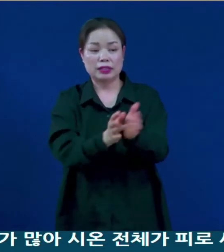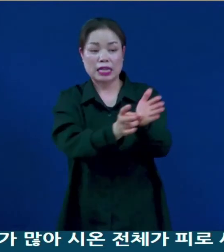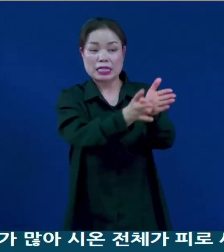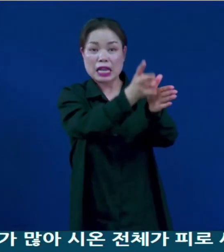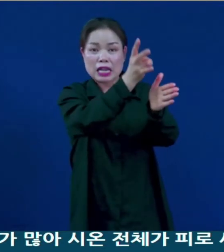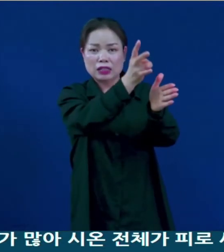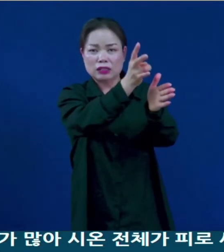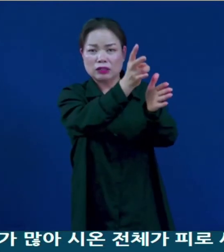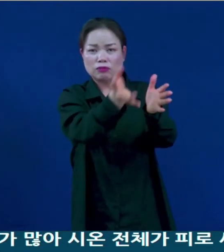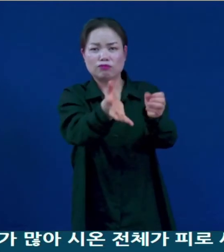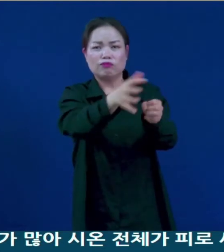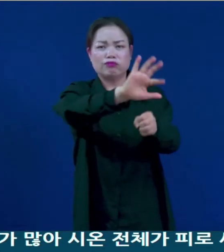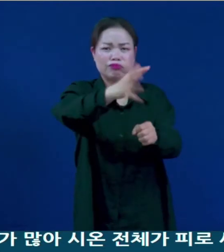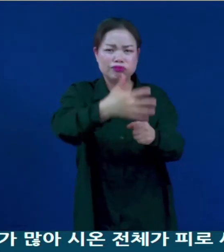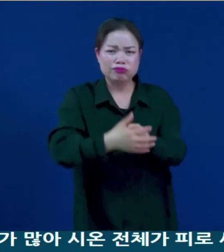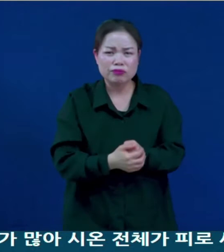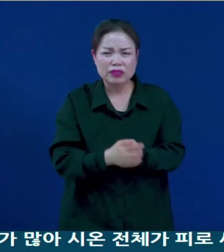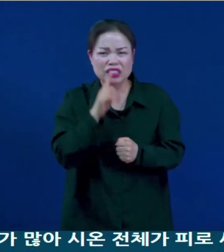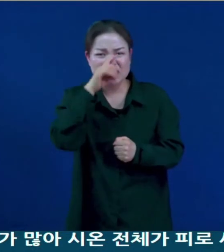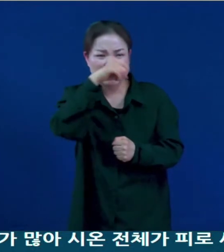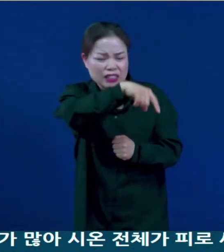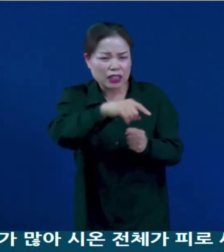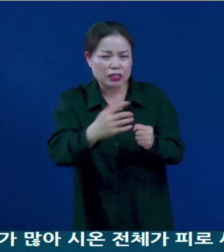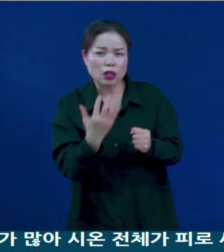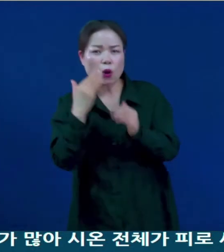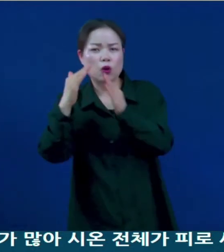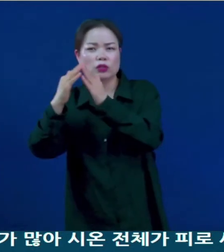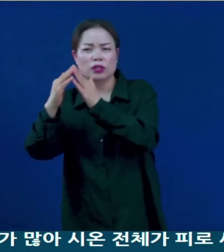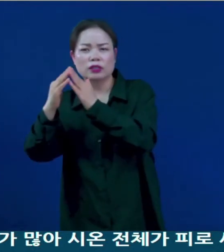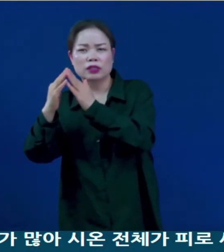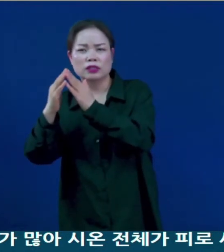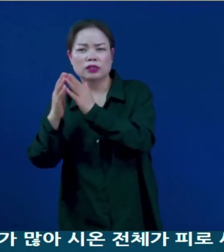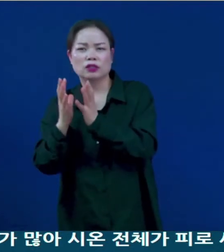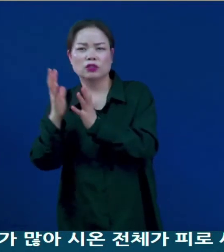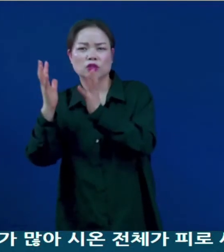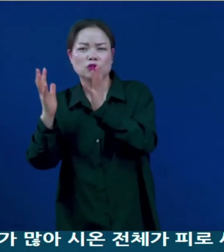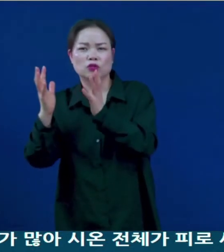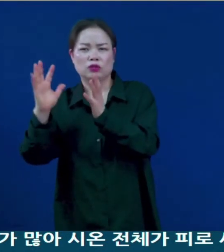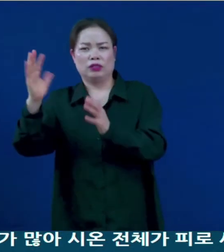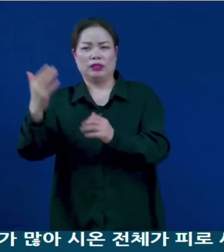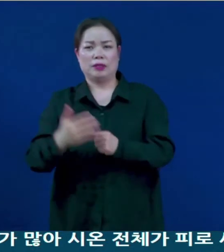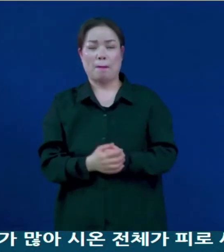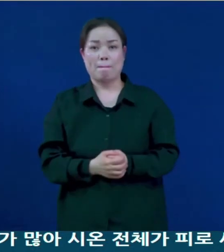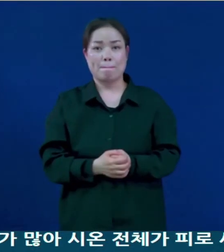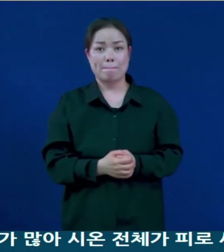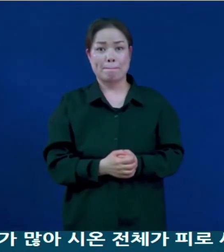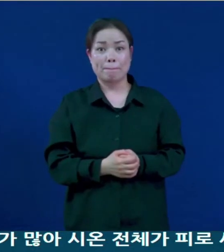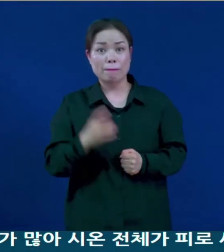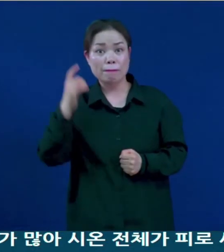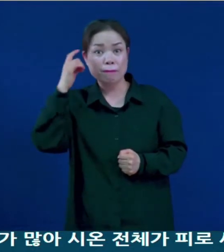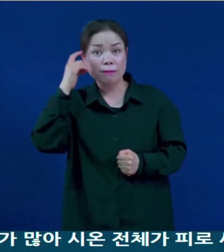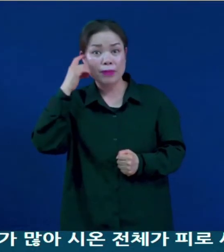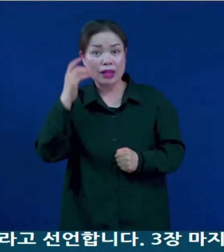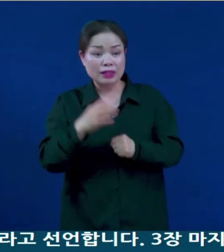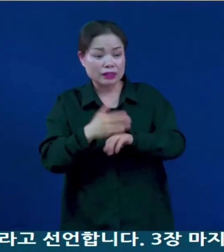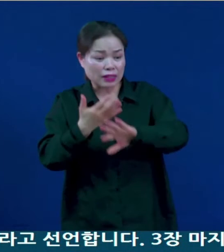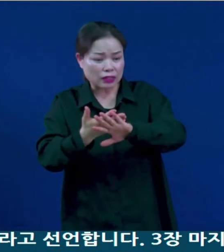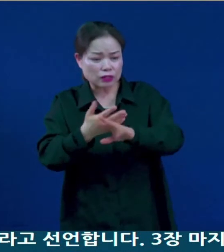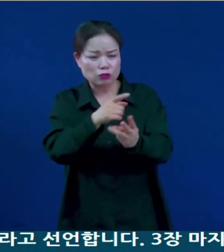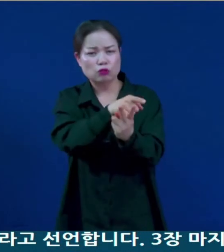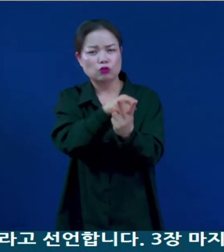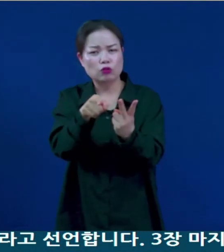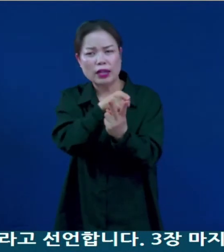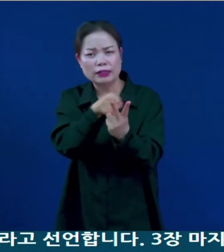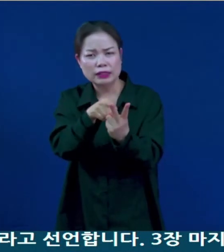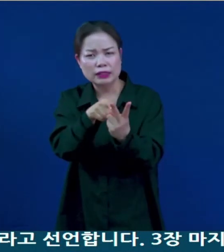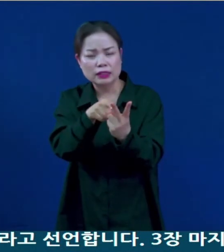예루살렘은 무더기가 되고 성전에 사는 수풀의 높은 곳이 되리라. 왜 이렇게 전혀 다른 두 가지